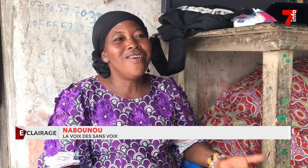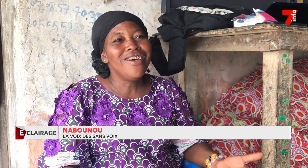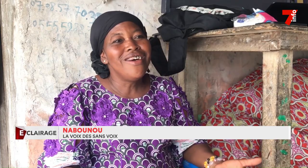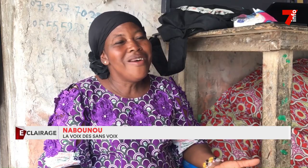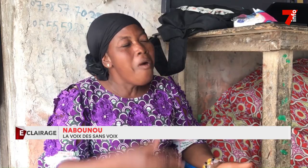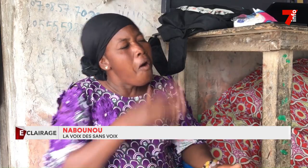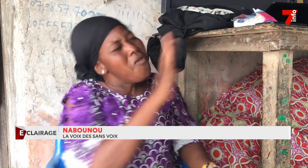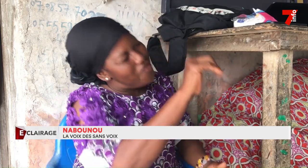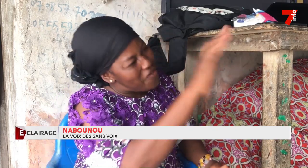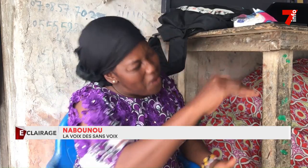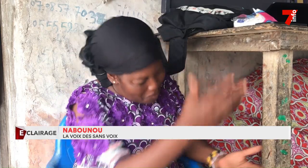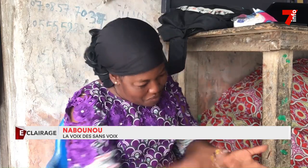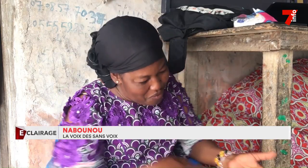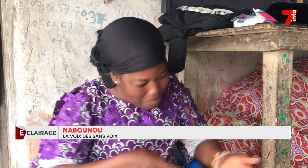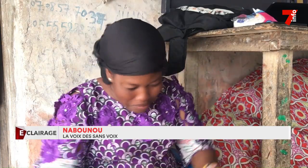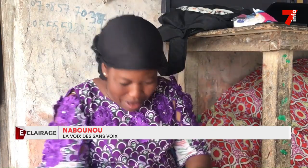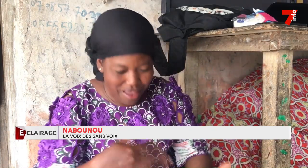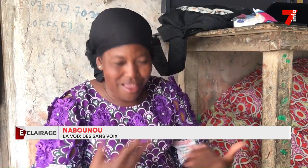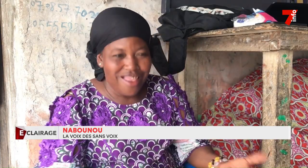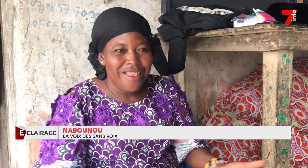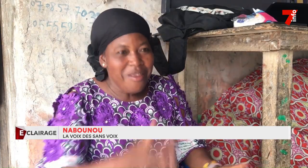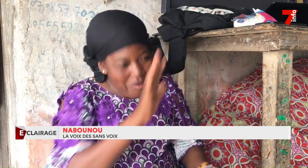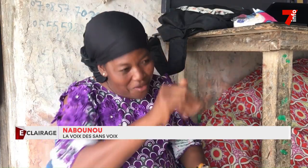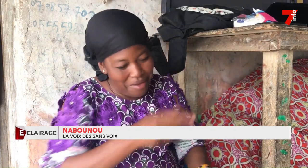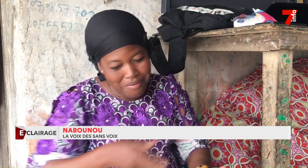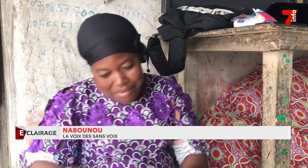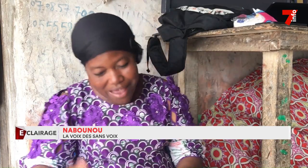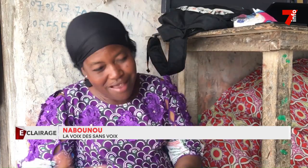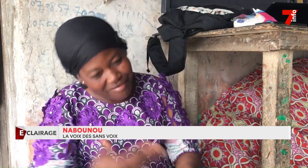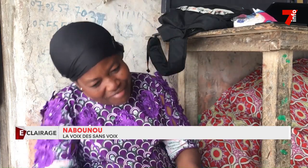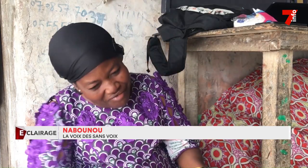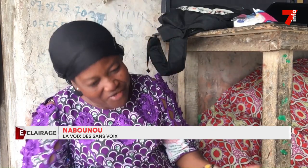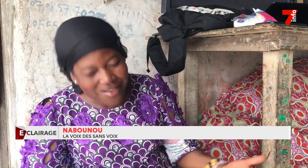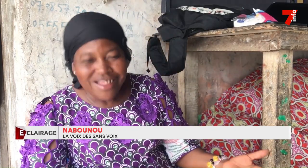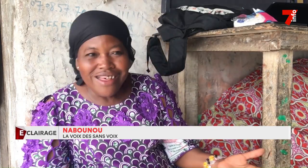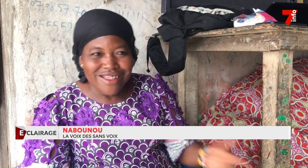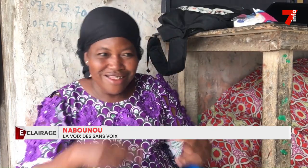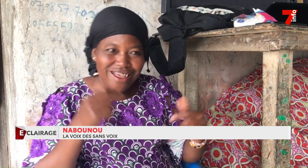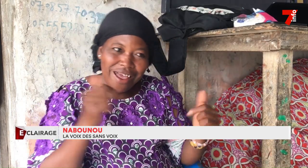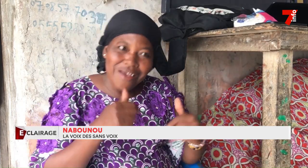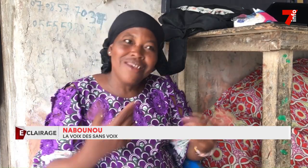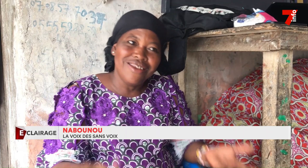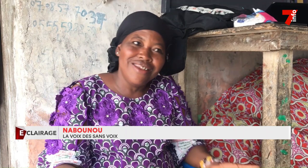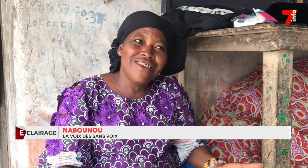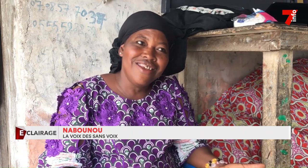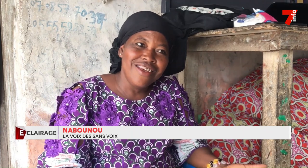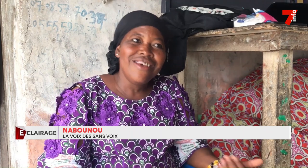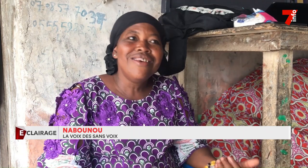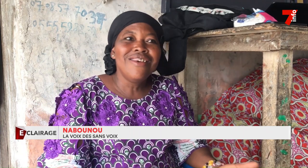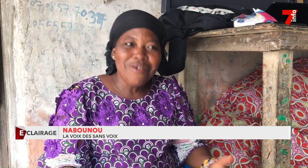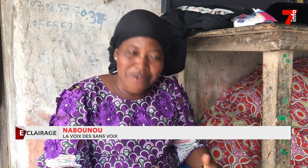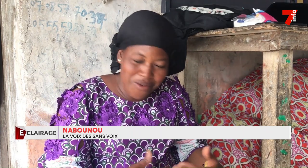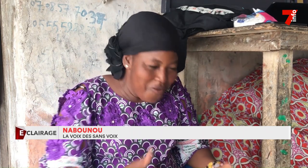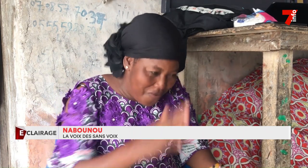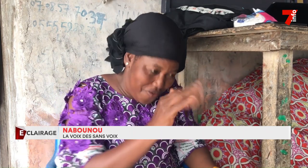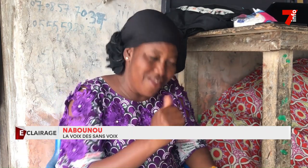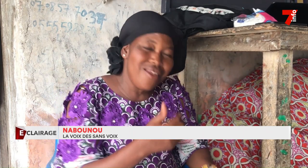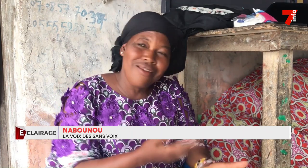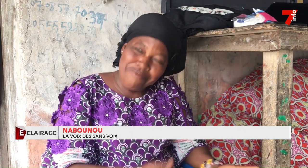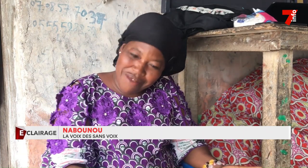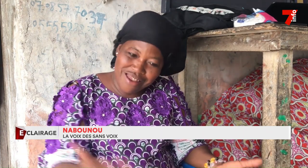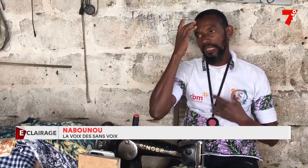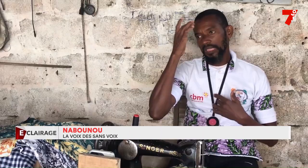Déjà, moi, je suis quelqu'un de jovial, donc ça se passe bien. Souvent, il y un ah, venez acheter mes attiqués, il y a du moins attiqués,